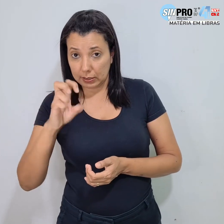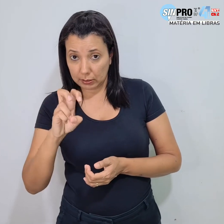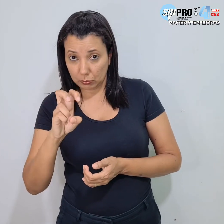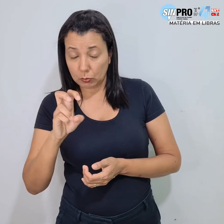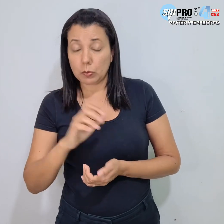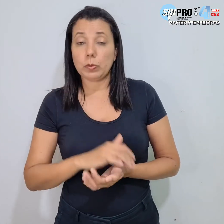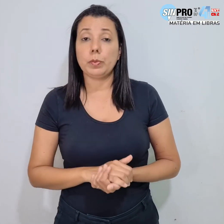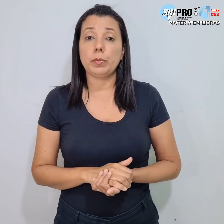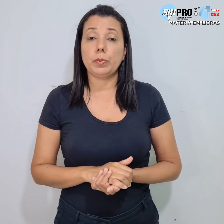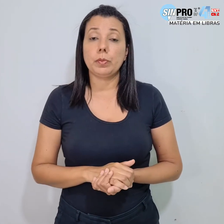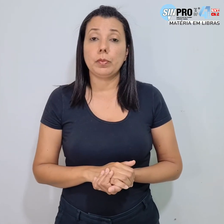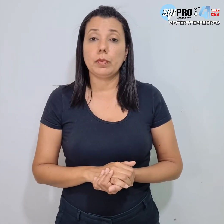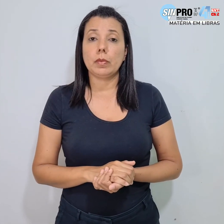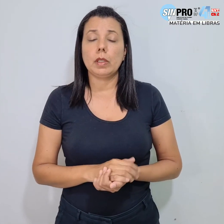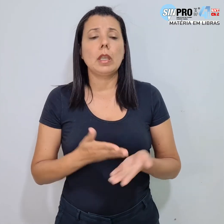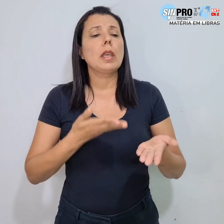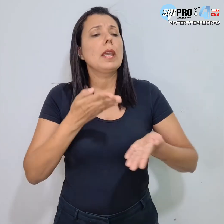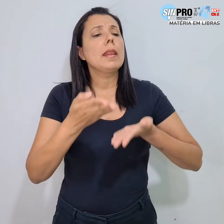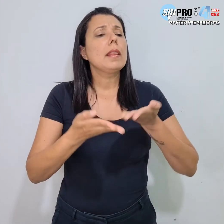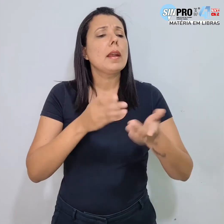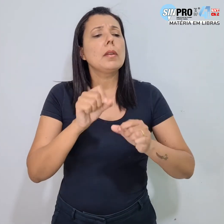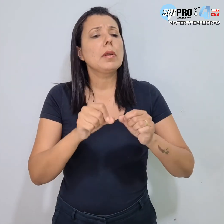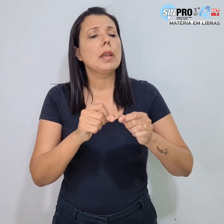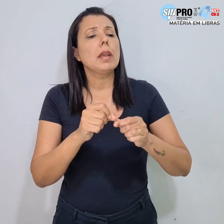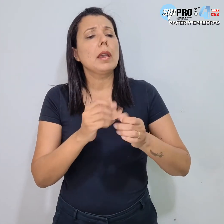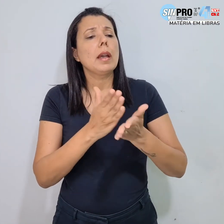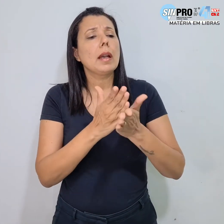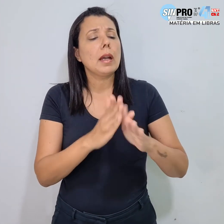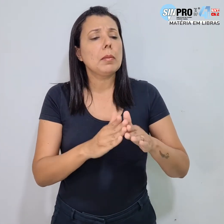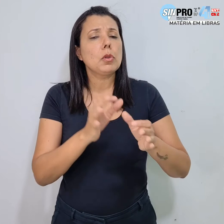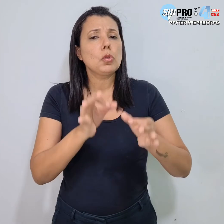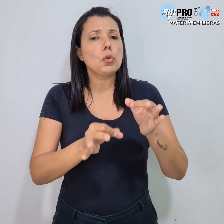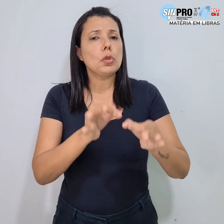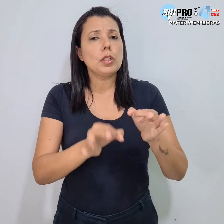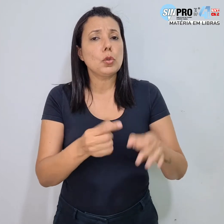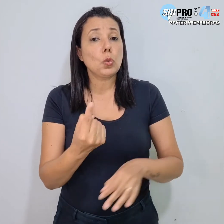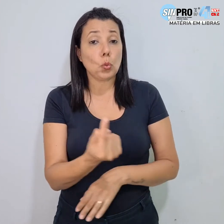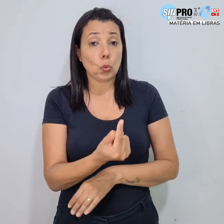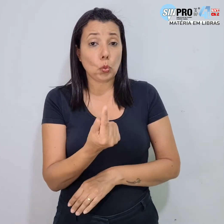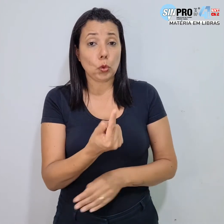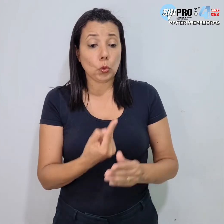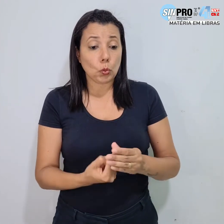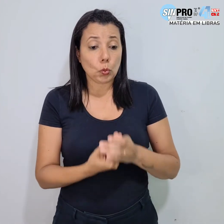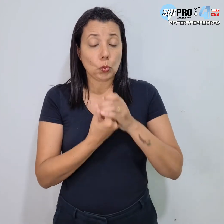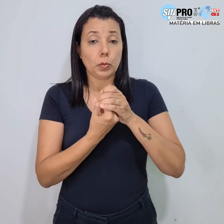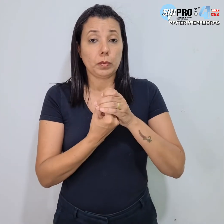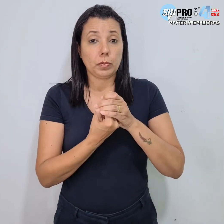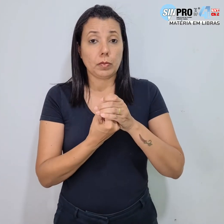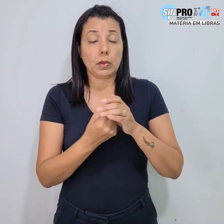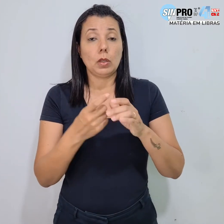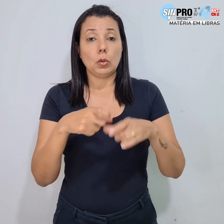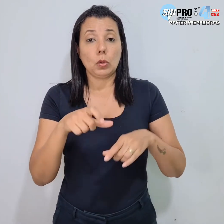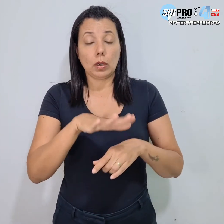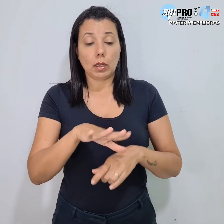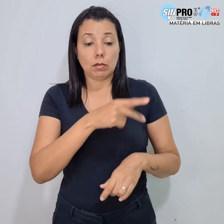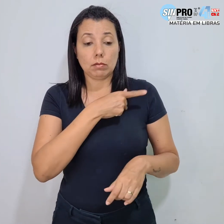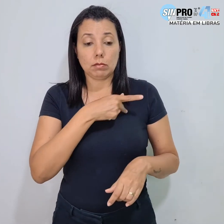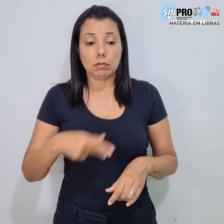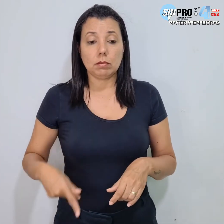2135, que trata da quebra do regime jurídico único no setor